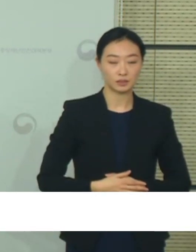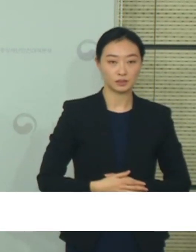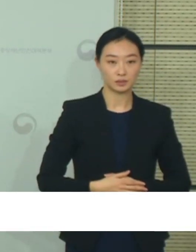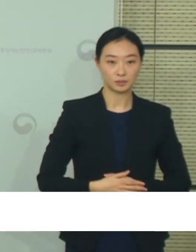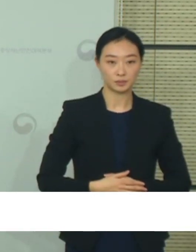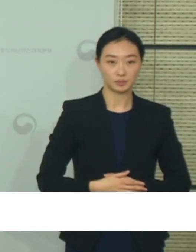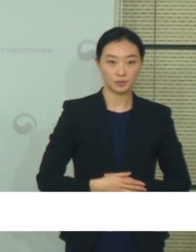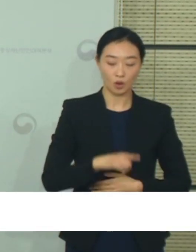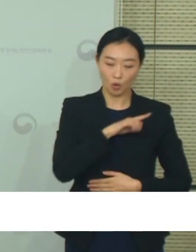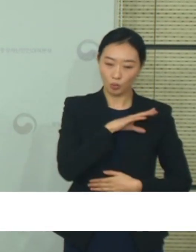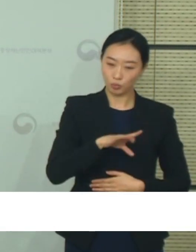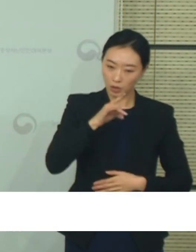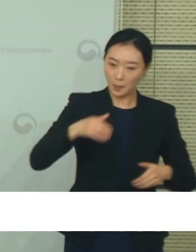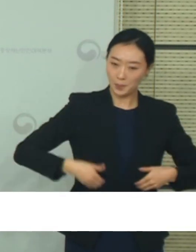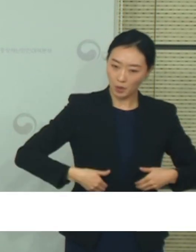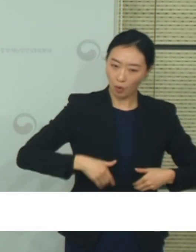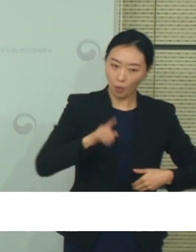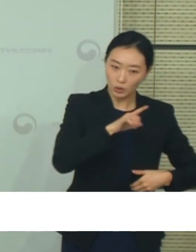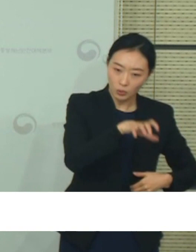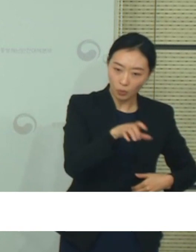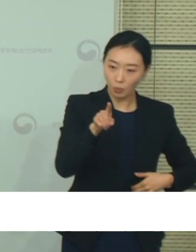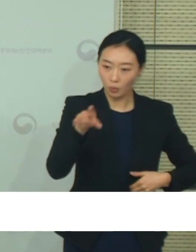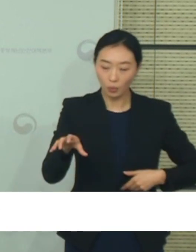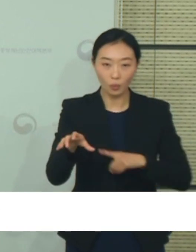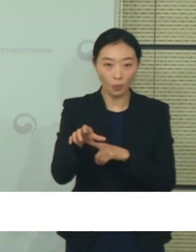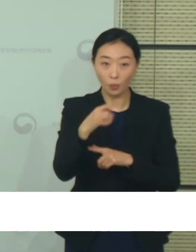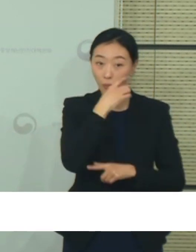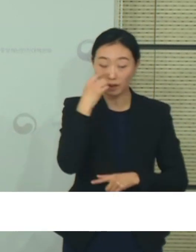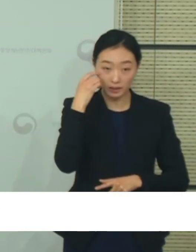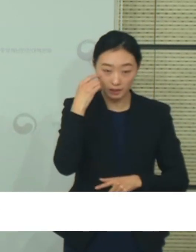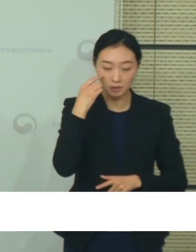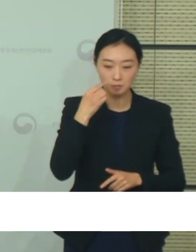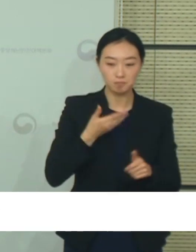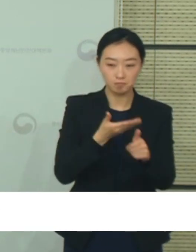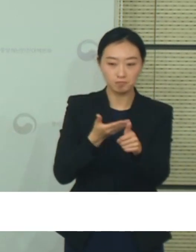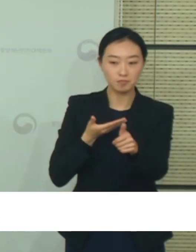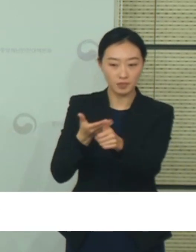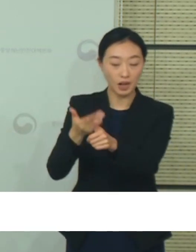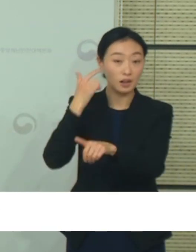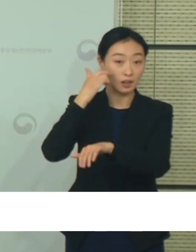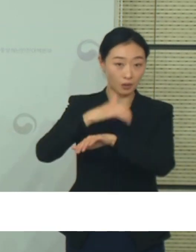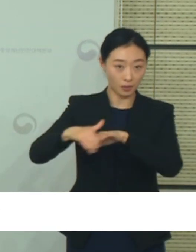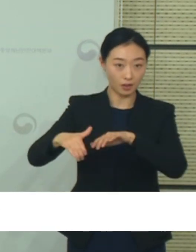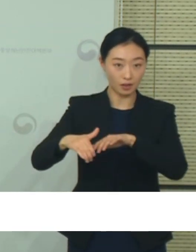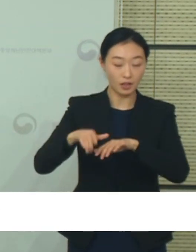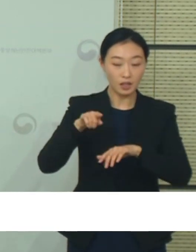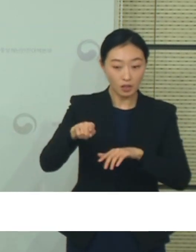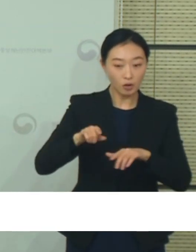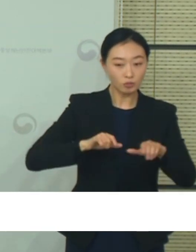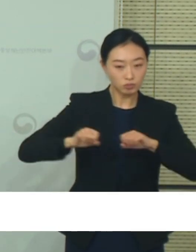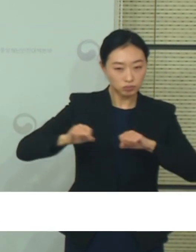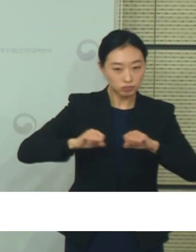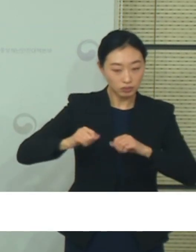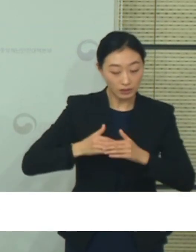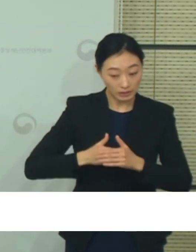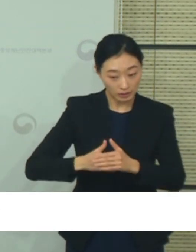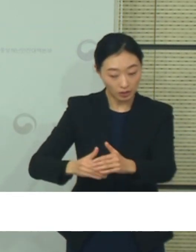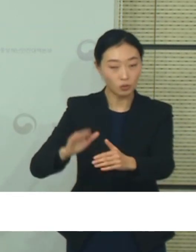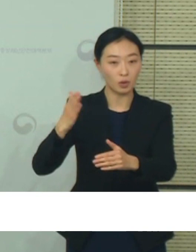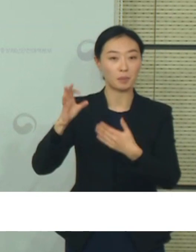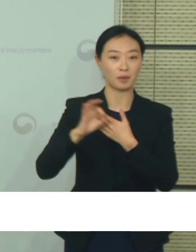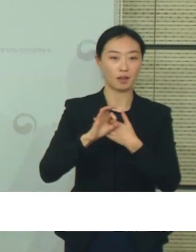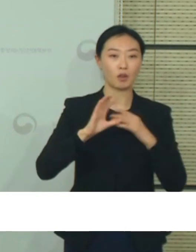좀 우선적으로 필요한 쪽으로 공급되도록 많이 유도를 할 계획입니다. 이런 조치가 시행이 되면